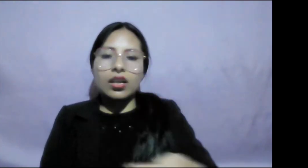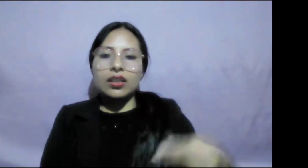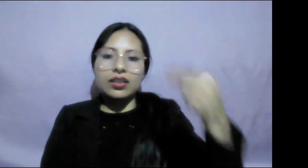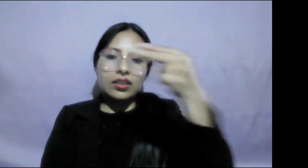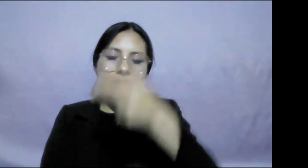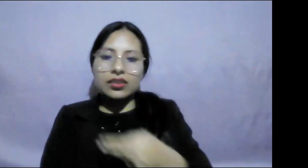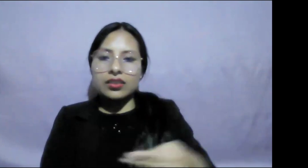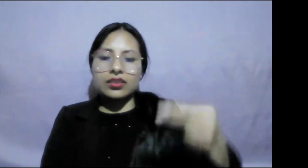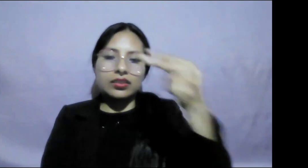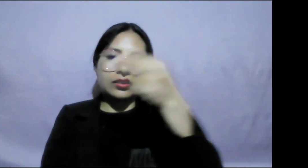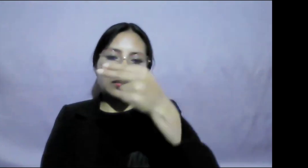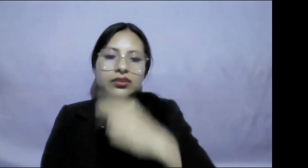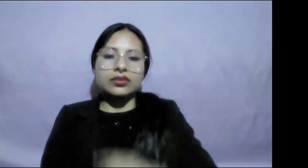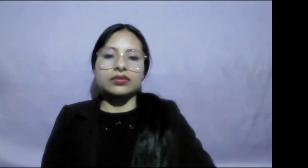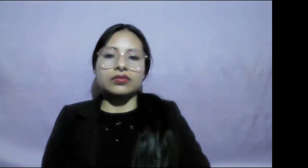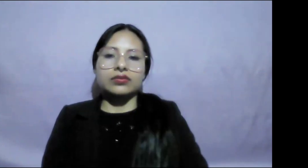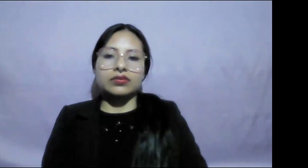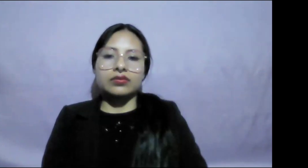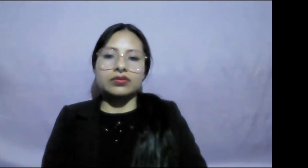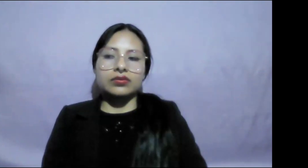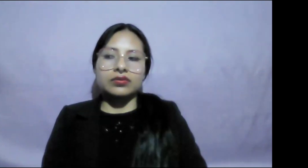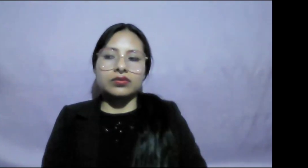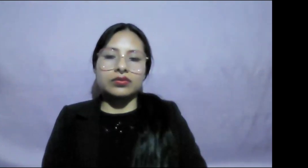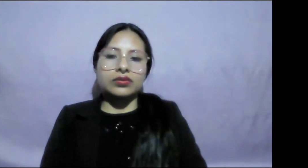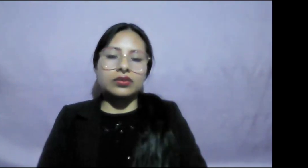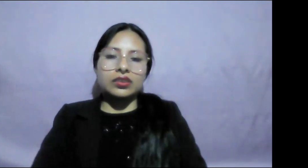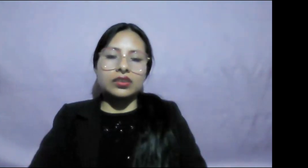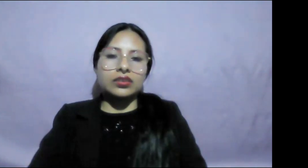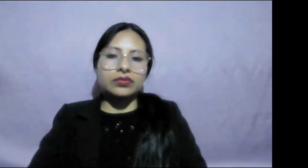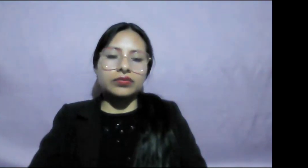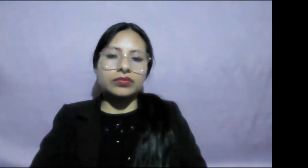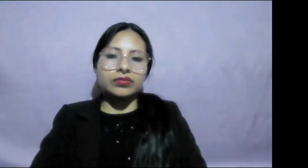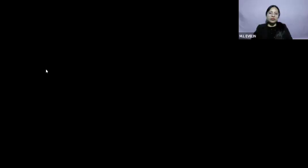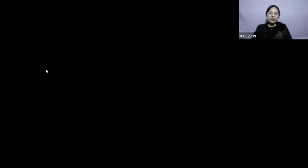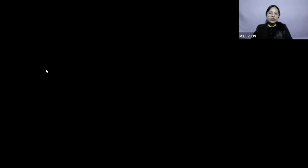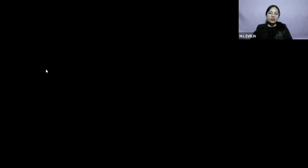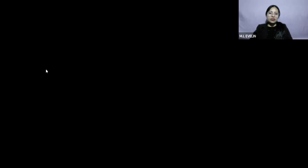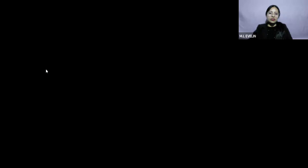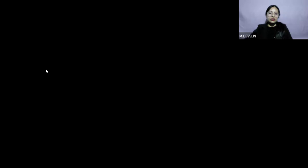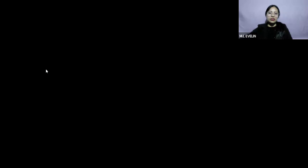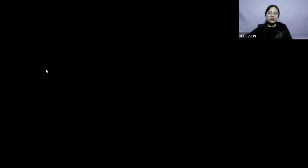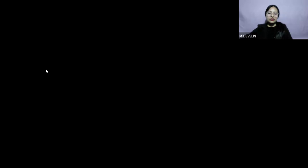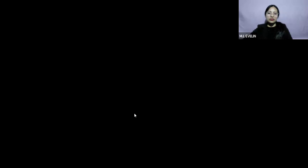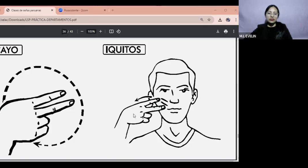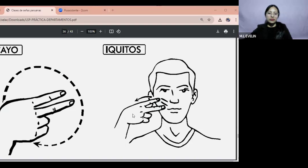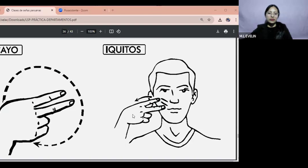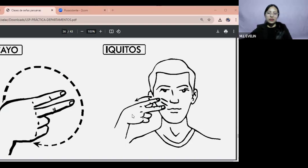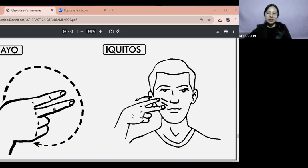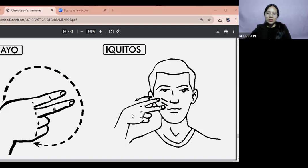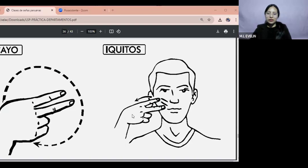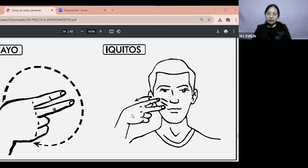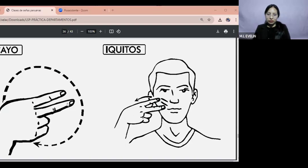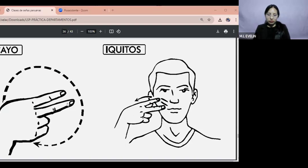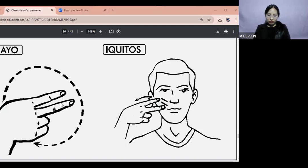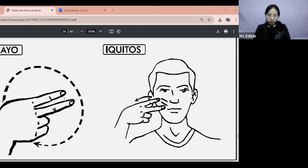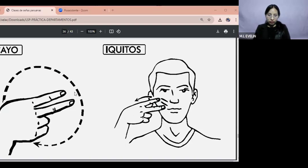forma de círculo como entr como la seña de TR muy bien esta creo que ya la hemos hecho s